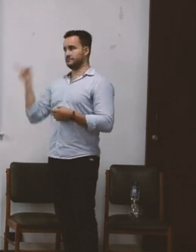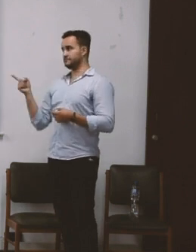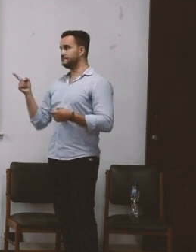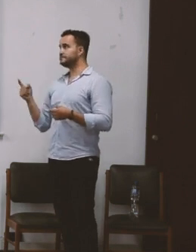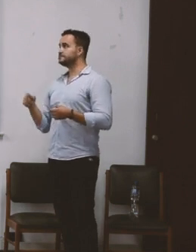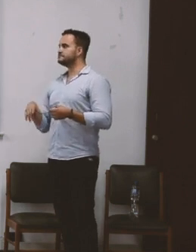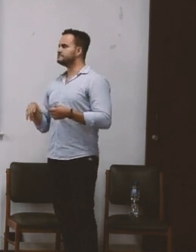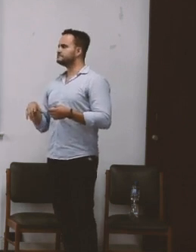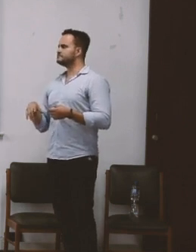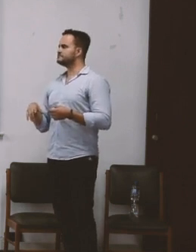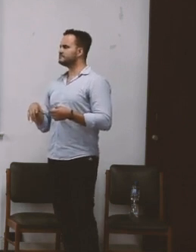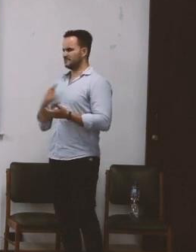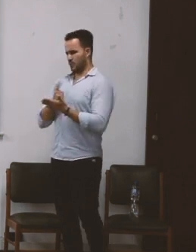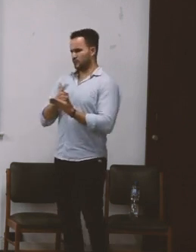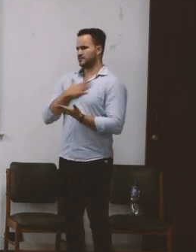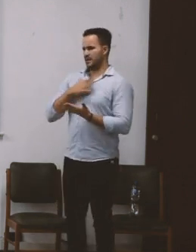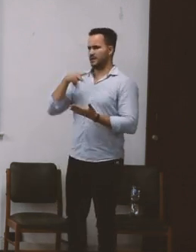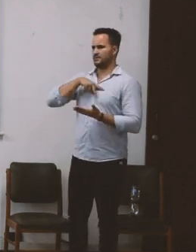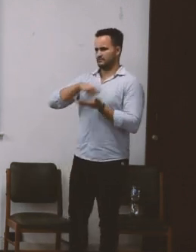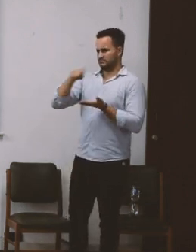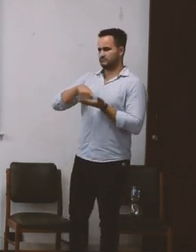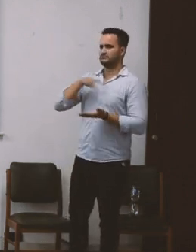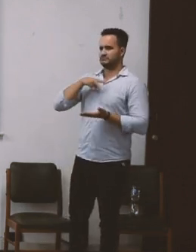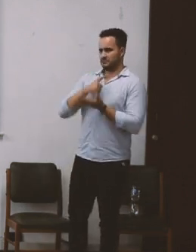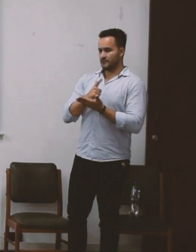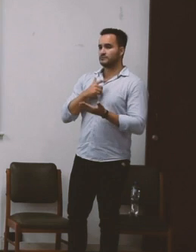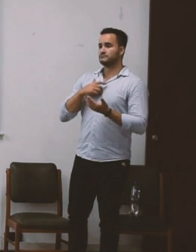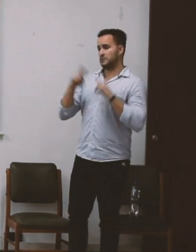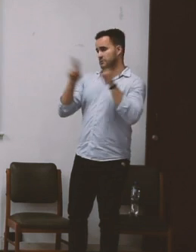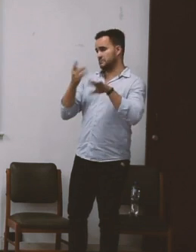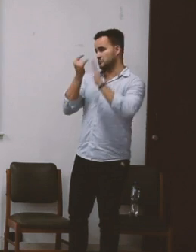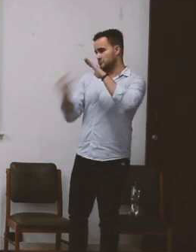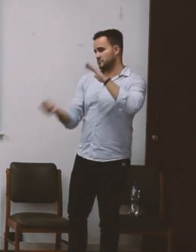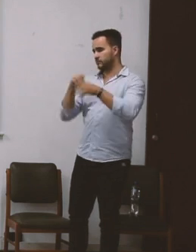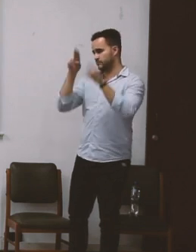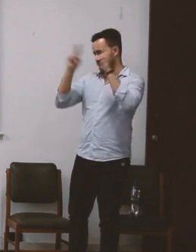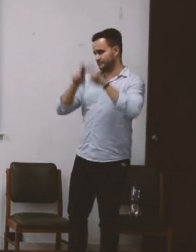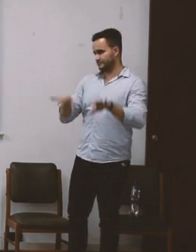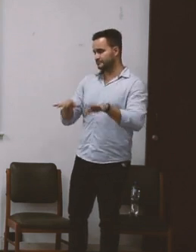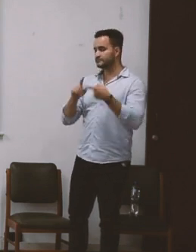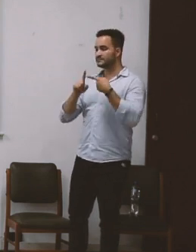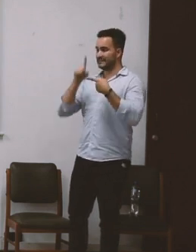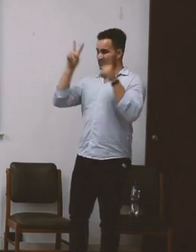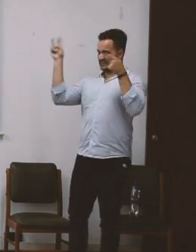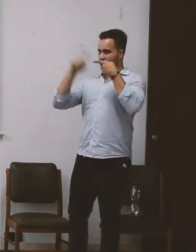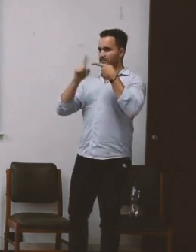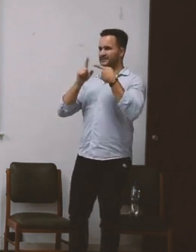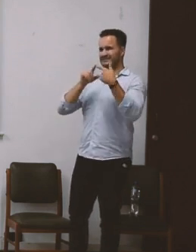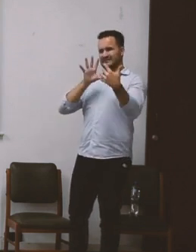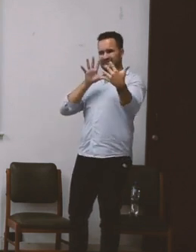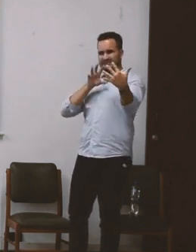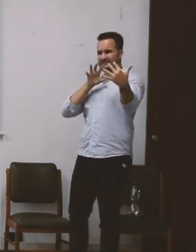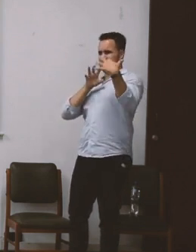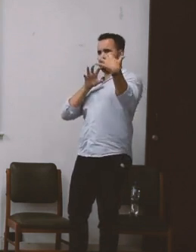él tiene 4 libros, los pueden conseguir en internet. Uno se llama Luchando contra la Adversidad,